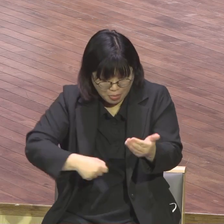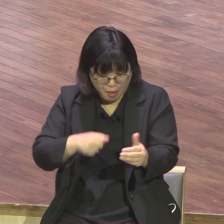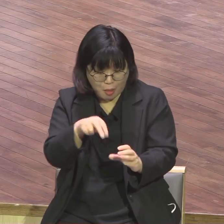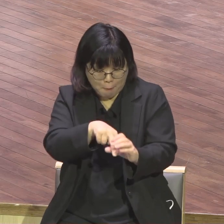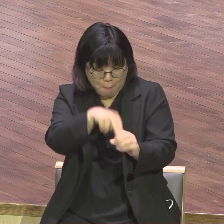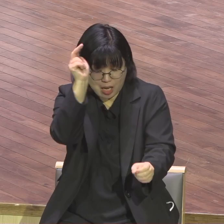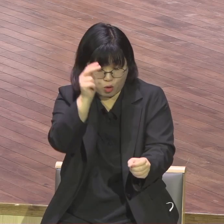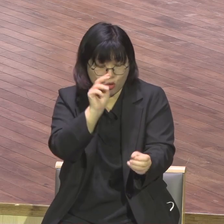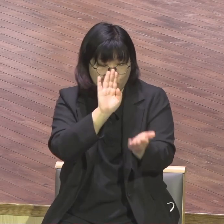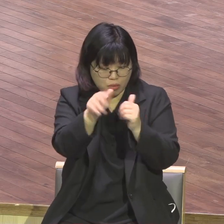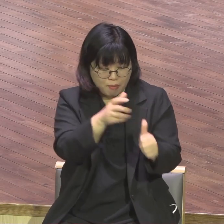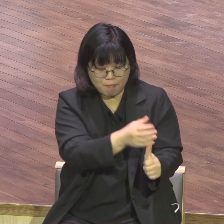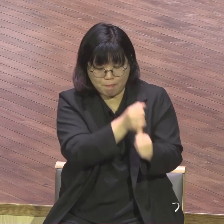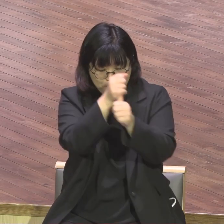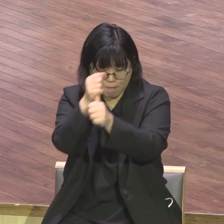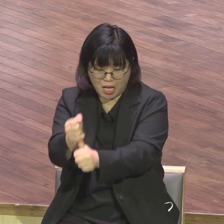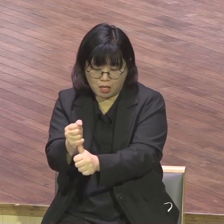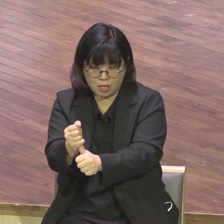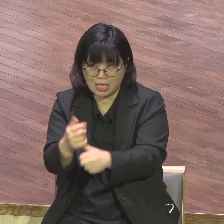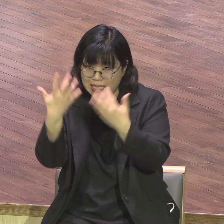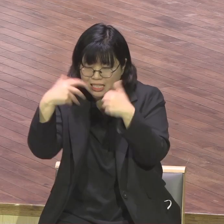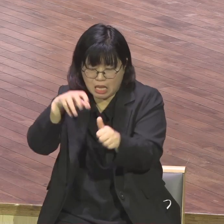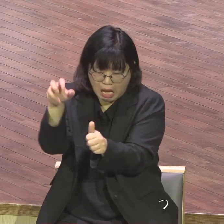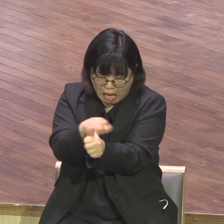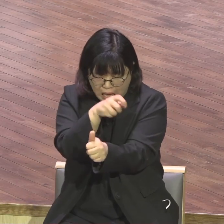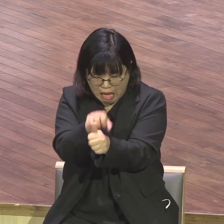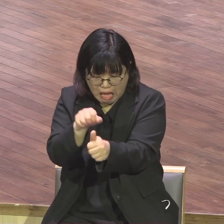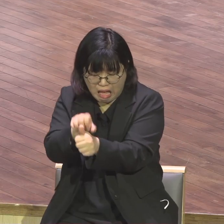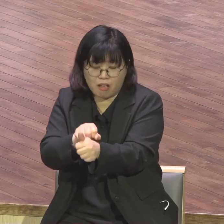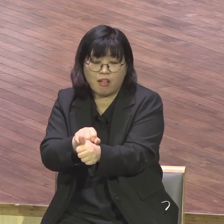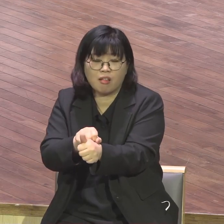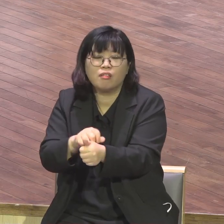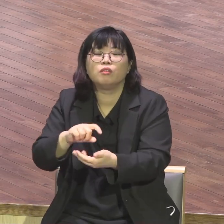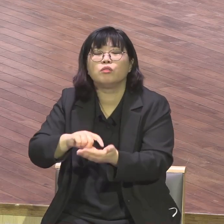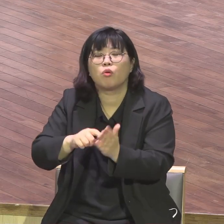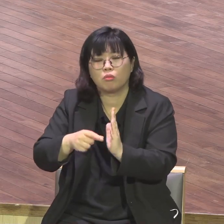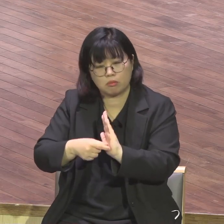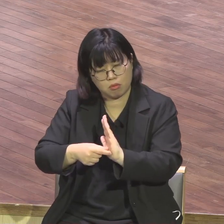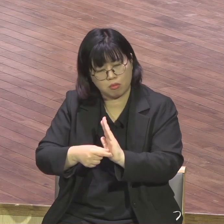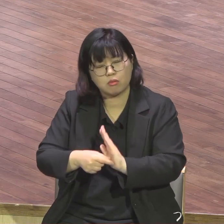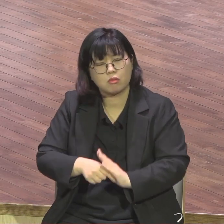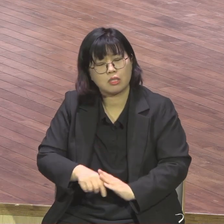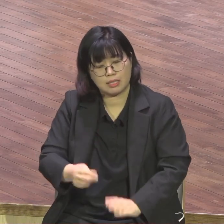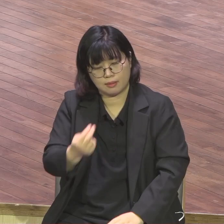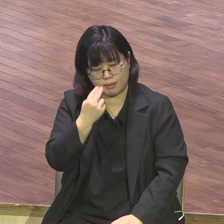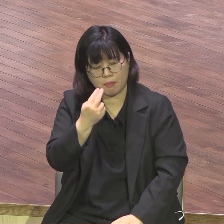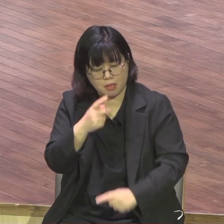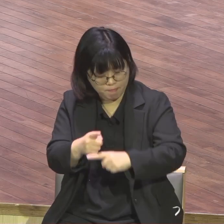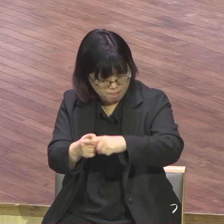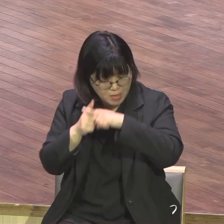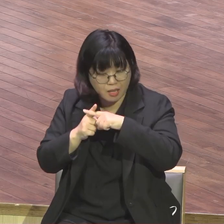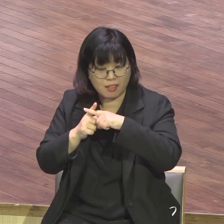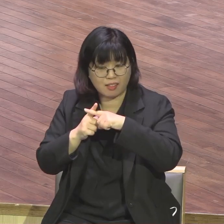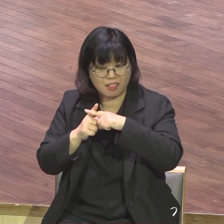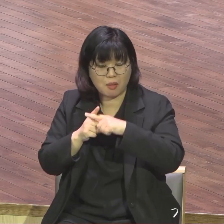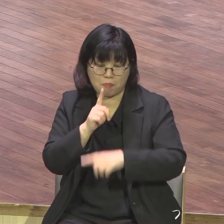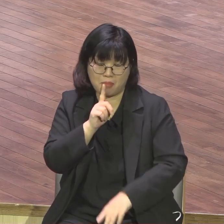이태리 가면요 로마 있습니다. 로마 원형 경기장이 있습니다. 지금도 있습니다. 그대로 있습니다. 이 성경에 나온